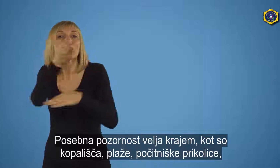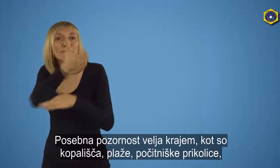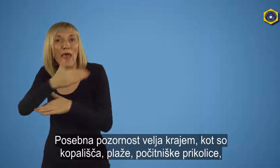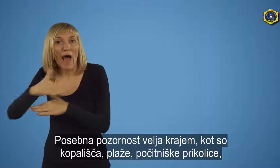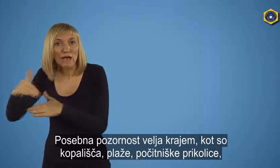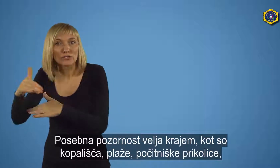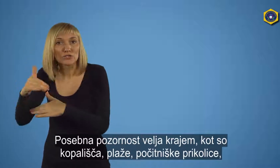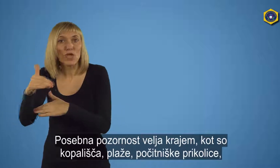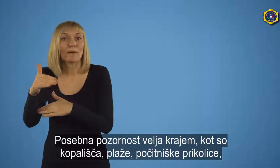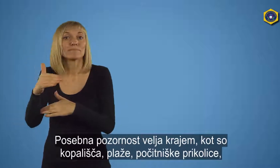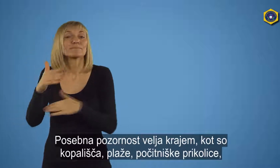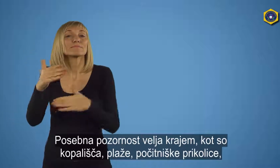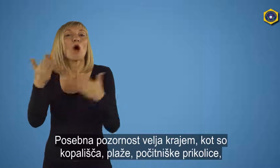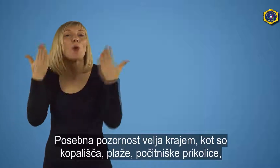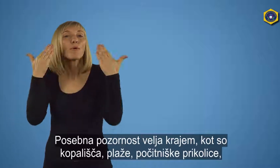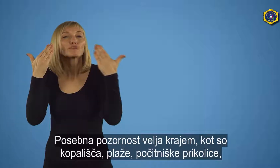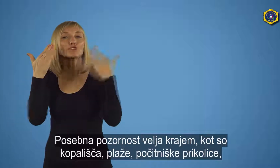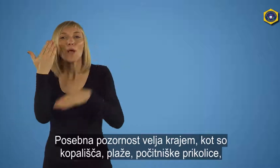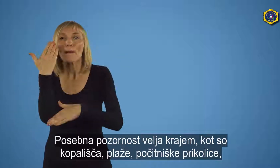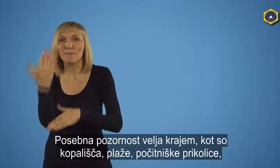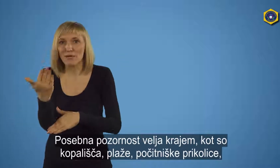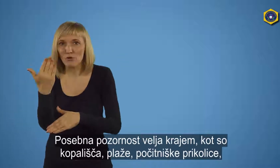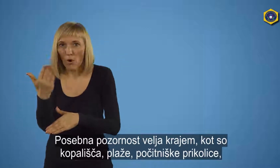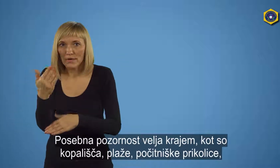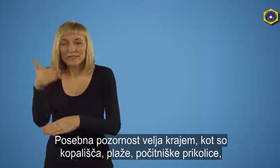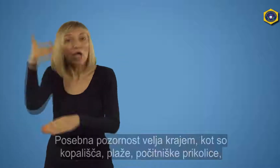hotelske sobe in podobno.